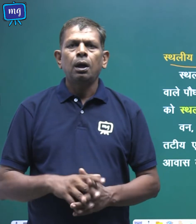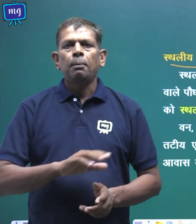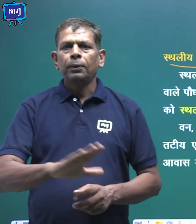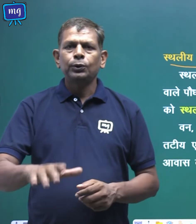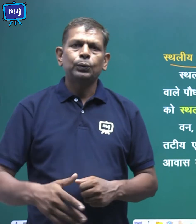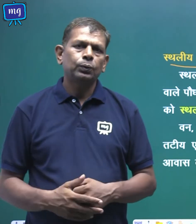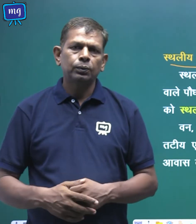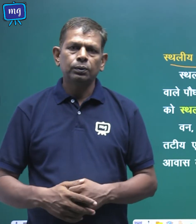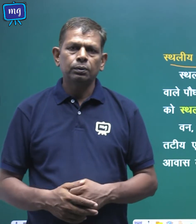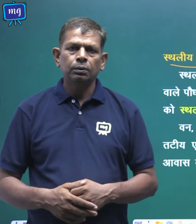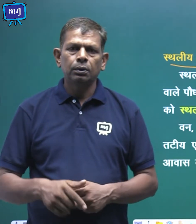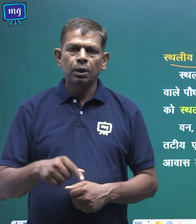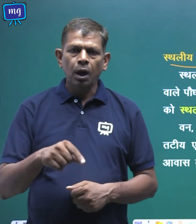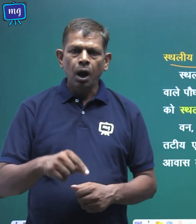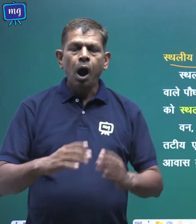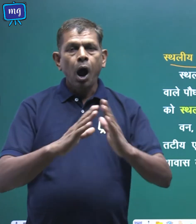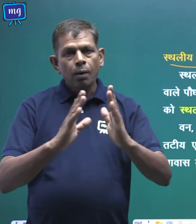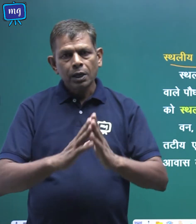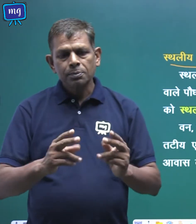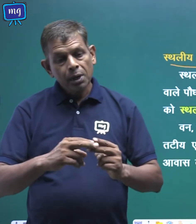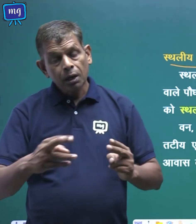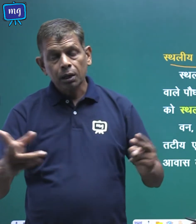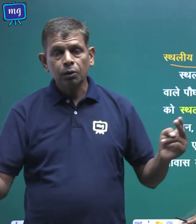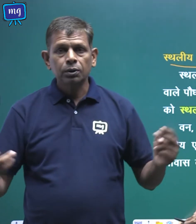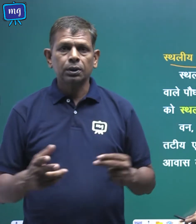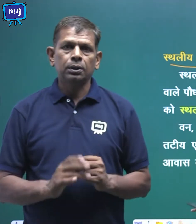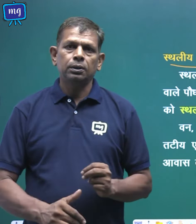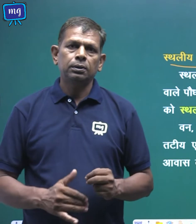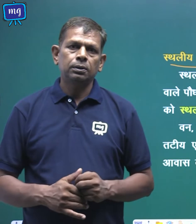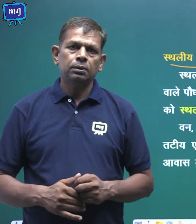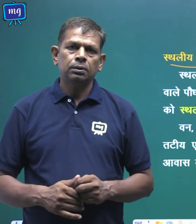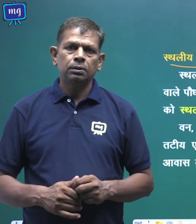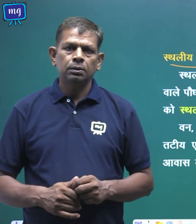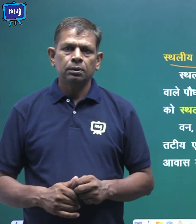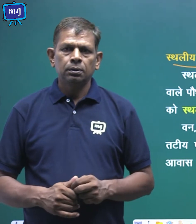बच्चों, आवास भी अलग अलग होते हैं।